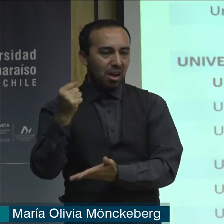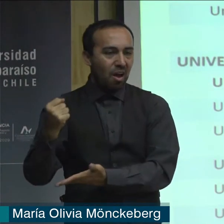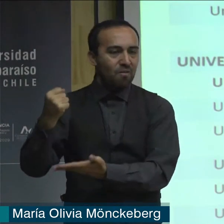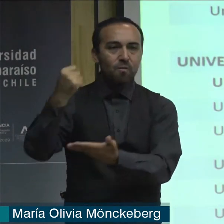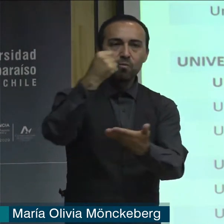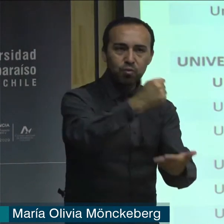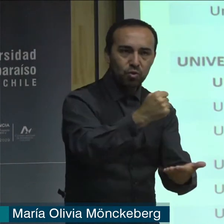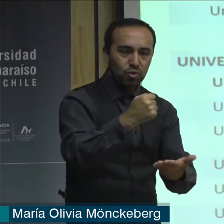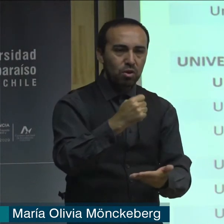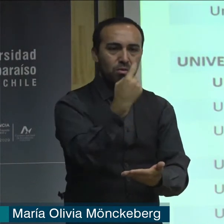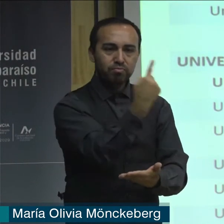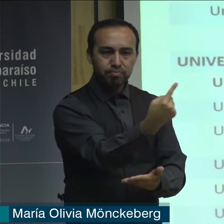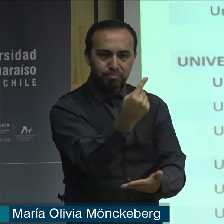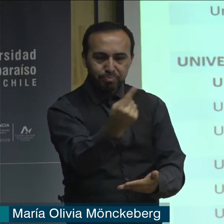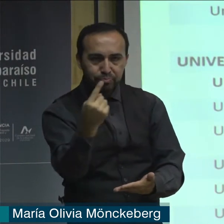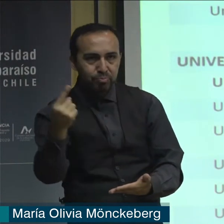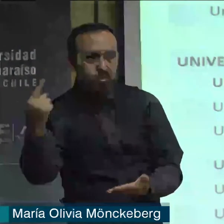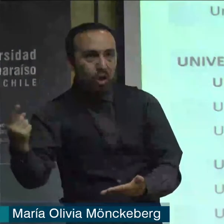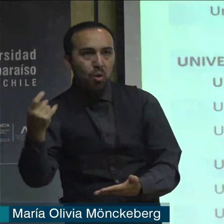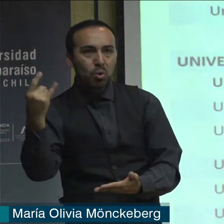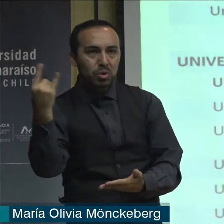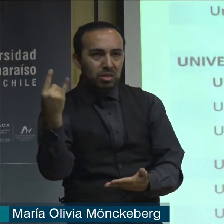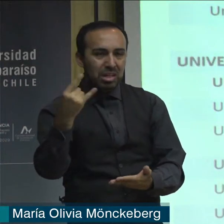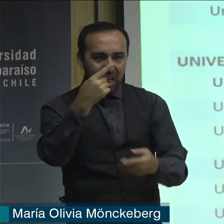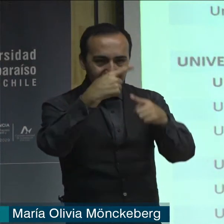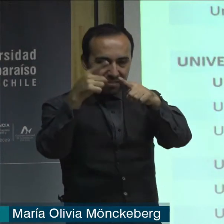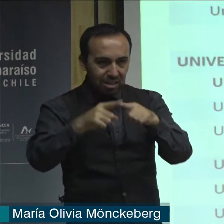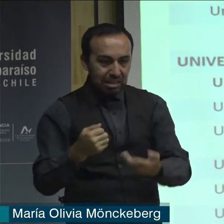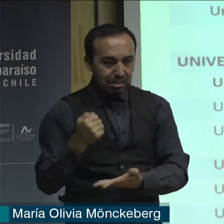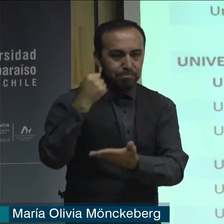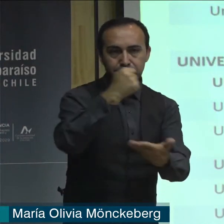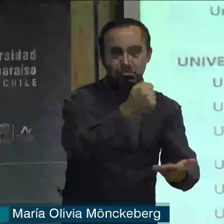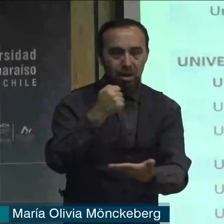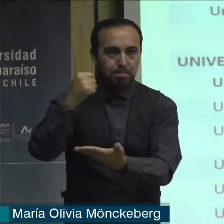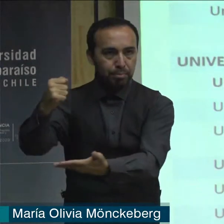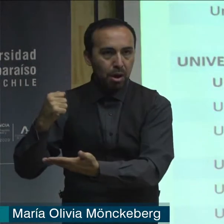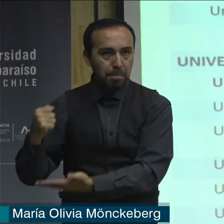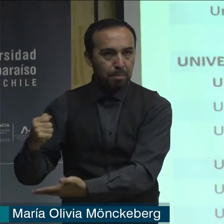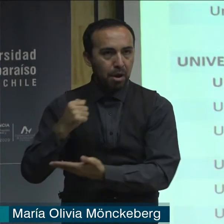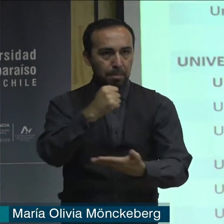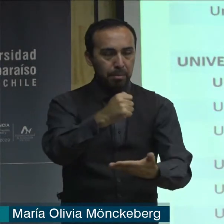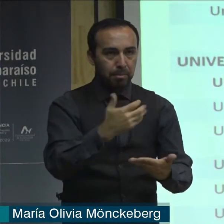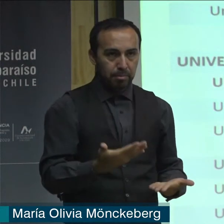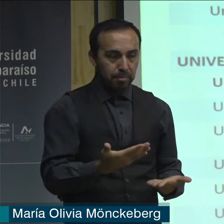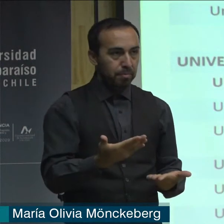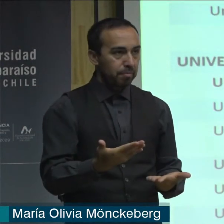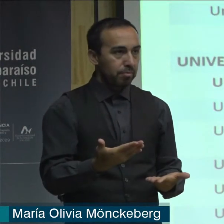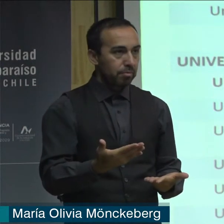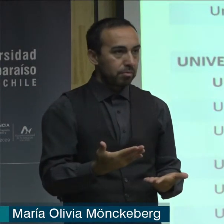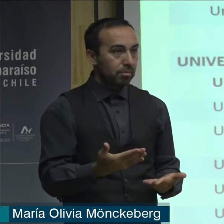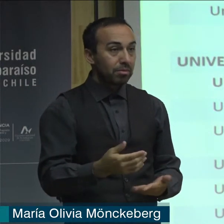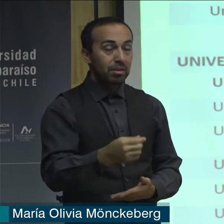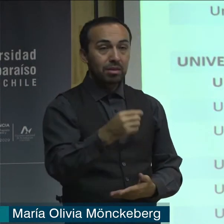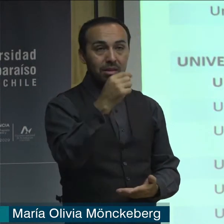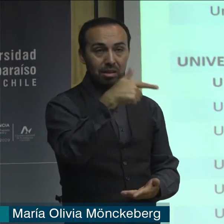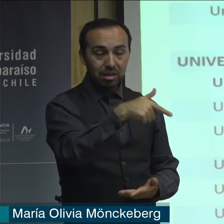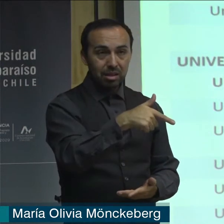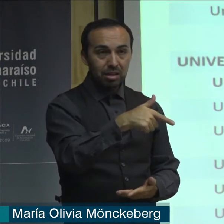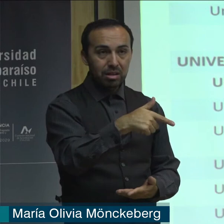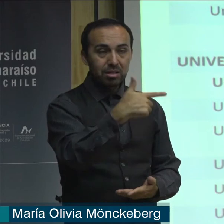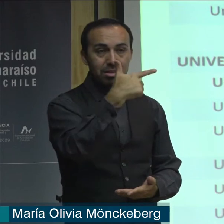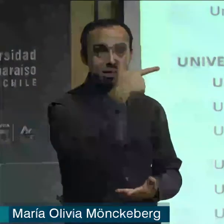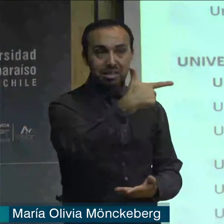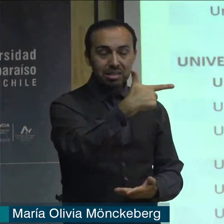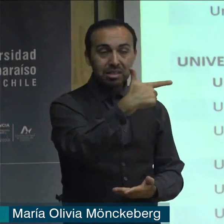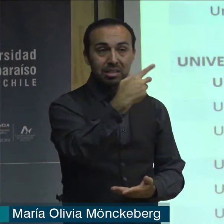porcentaje de todo el presupuesto fiscal lo que recibía cada una el 73 el